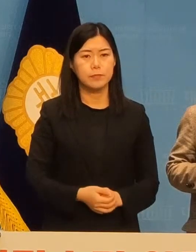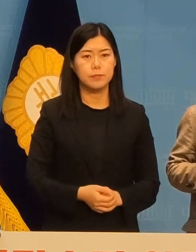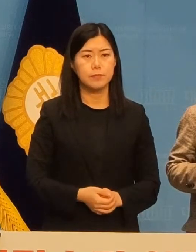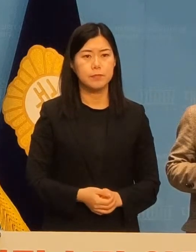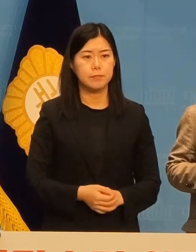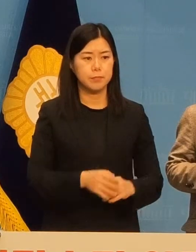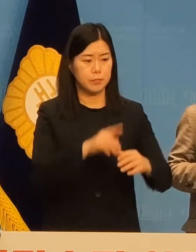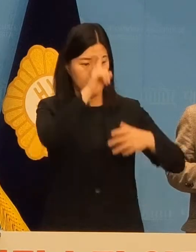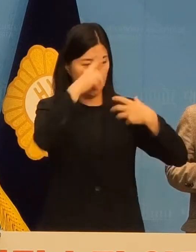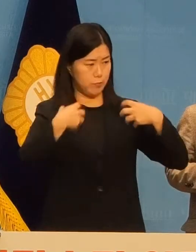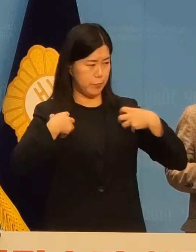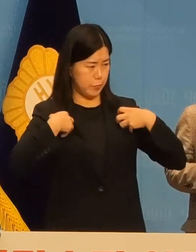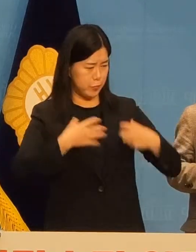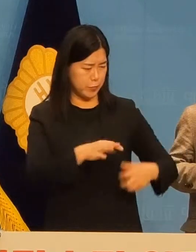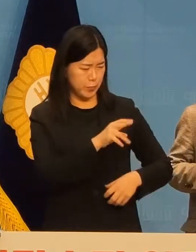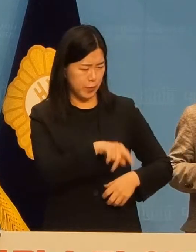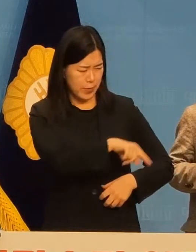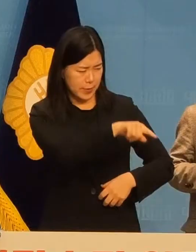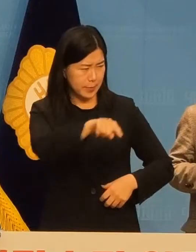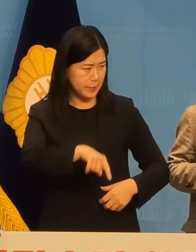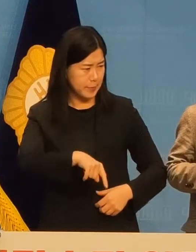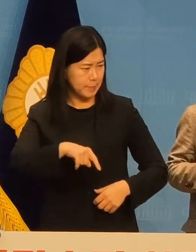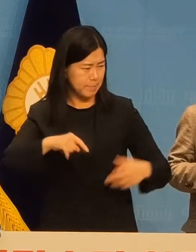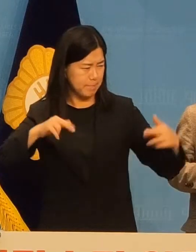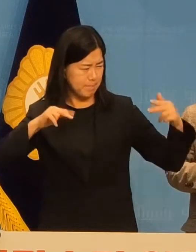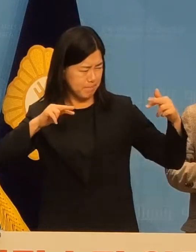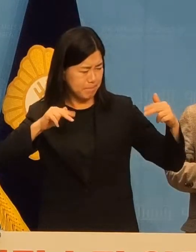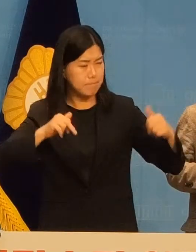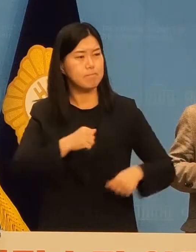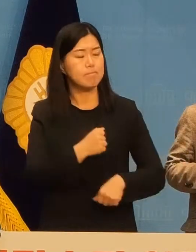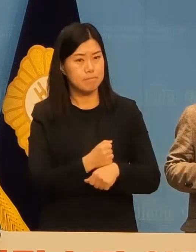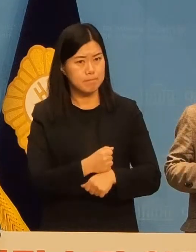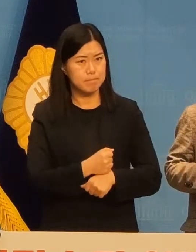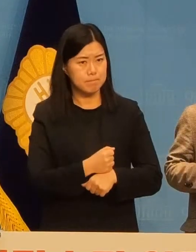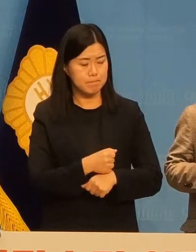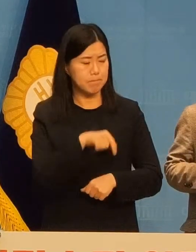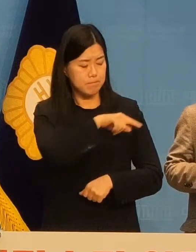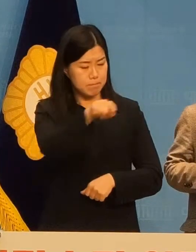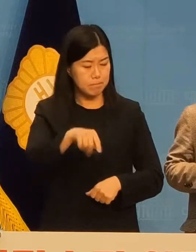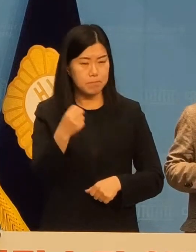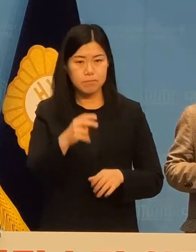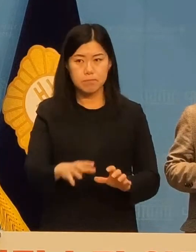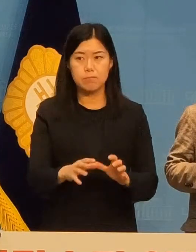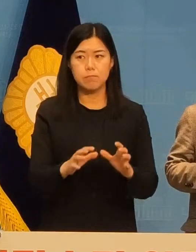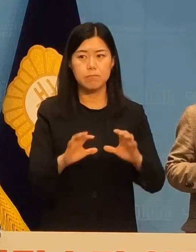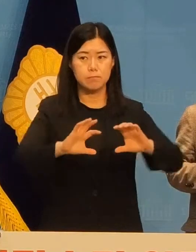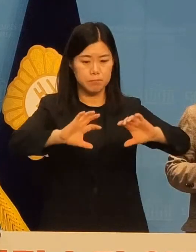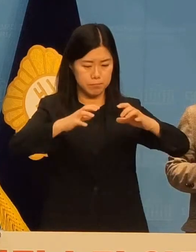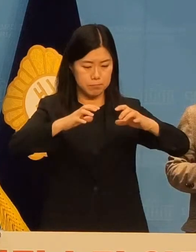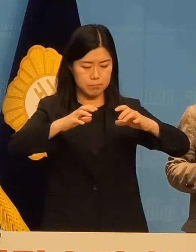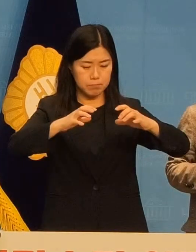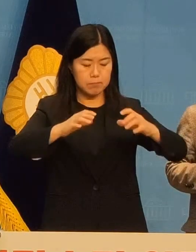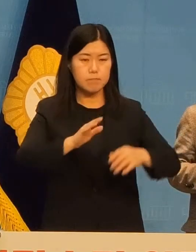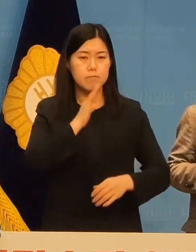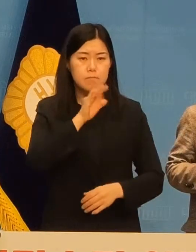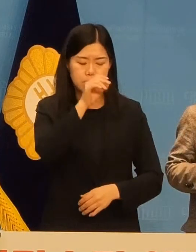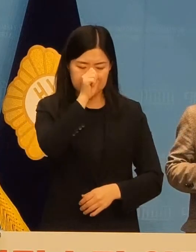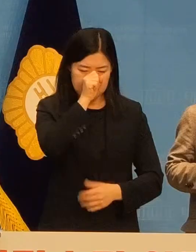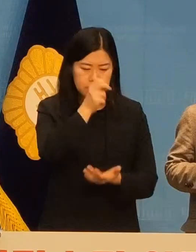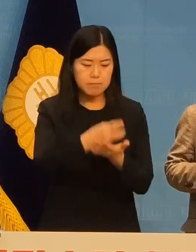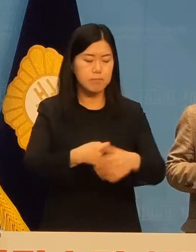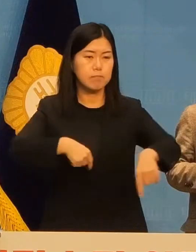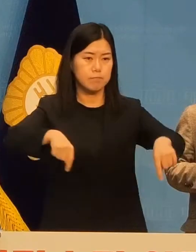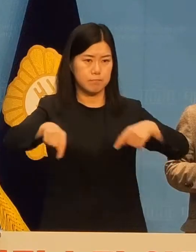정부 여당을 견제하면서 정부 여당 그리고 더 크게 우리 국가가 더